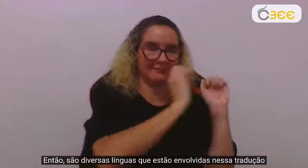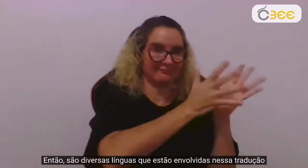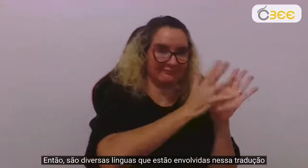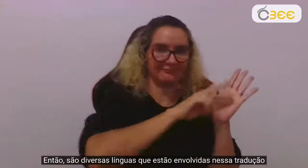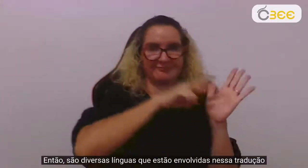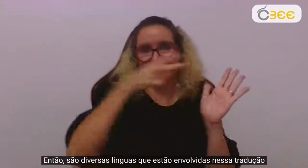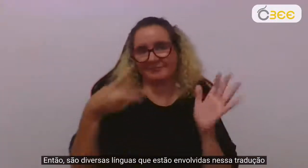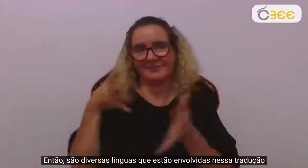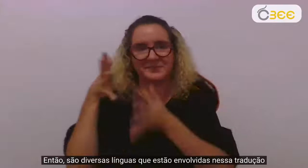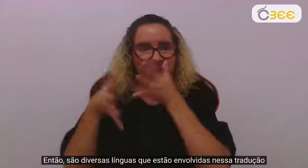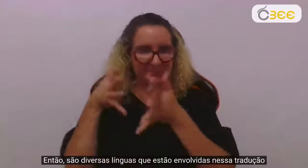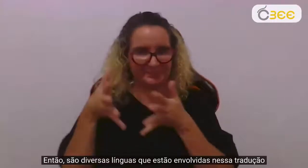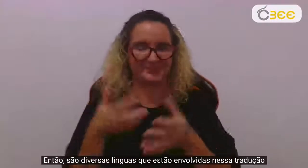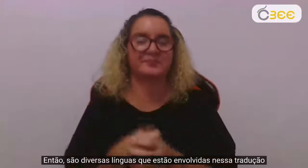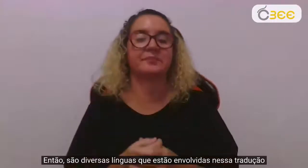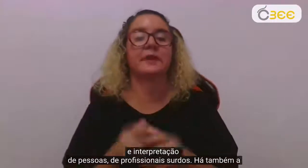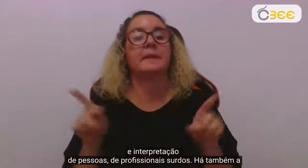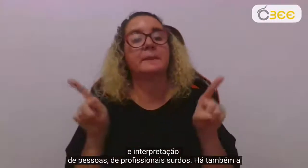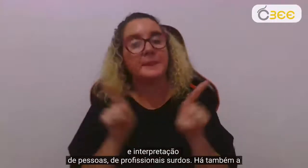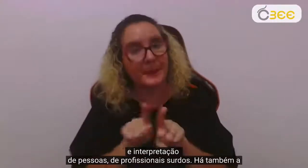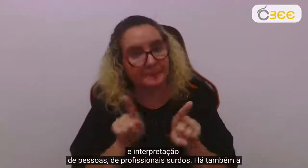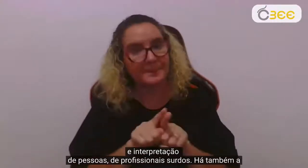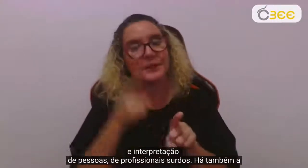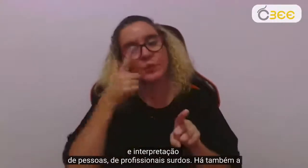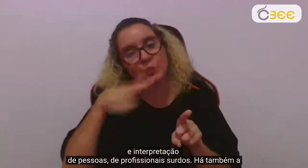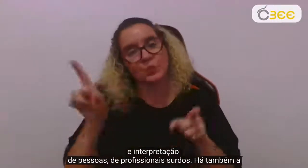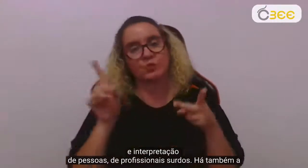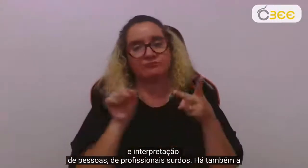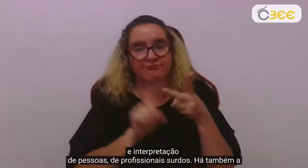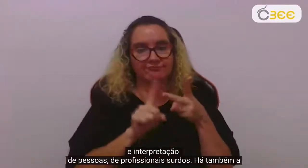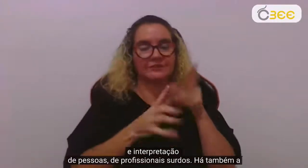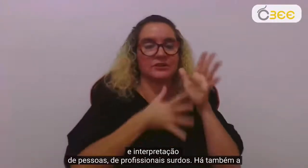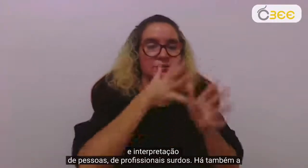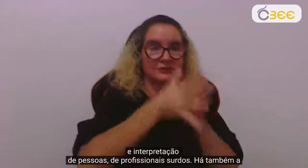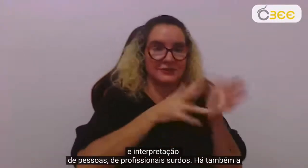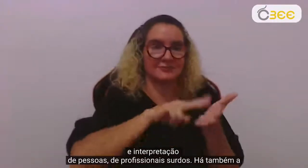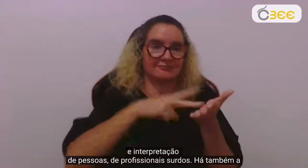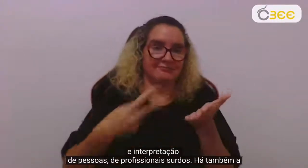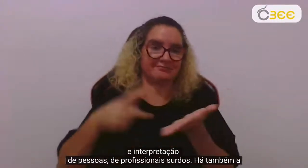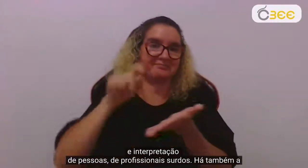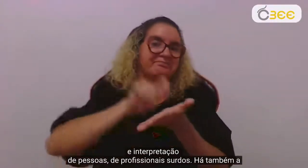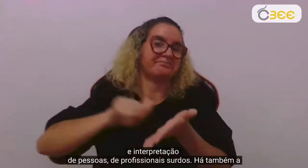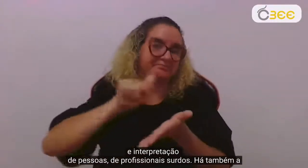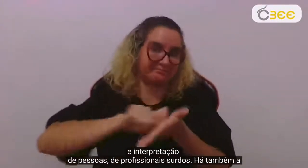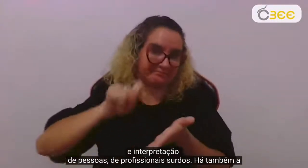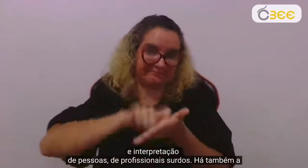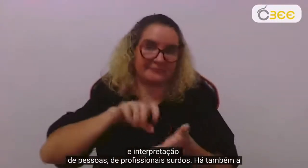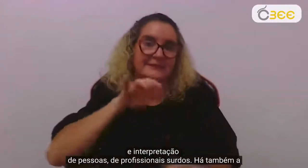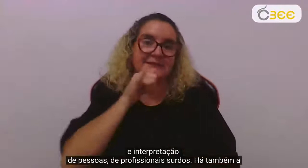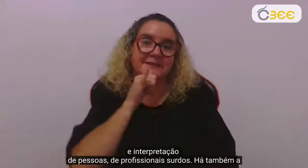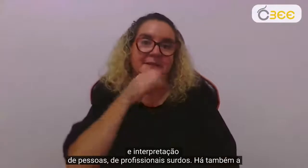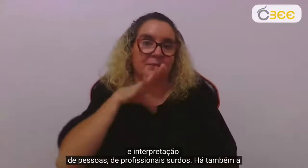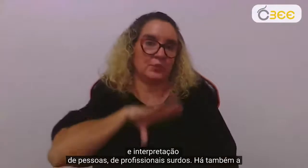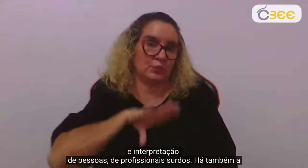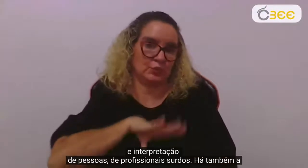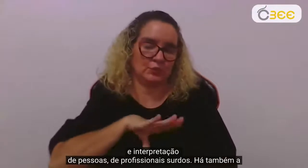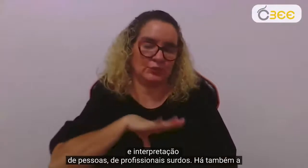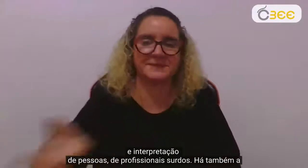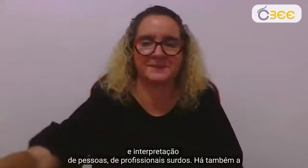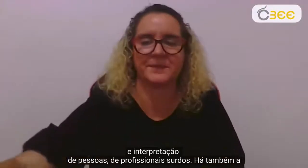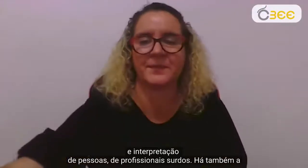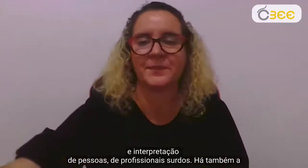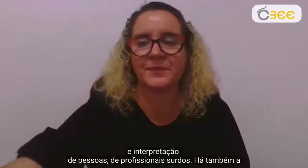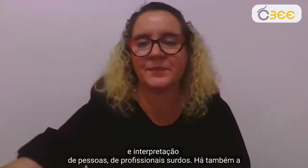que estão envolvidas nessa tradução e interpretação de profissionais surdos. Há